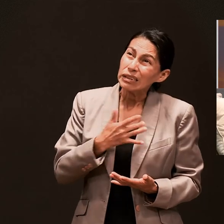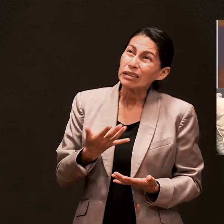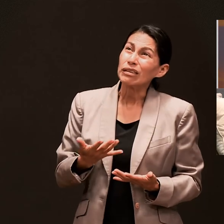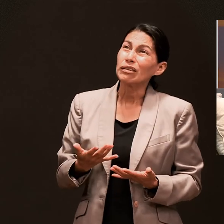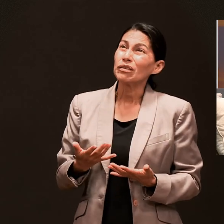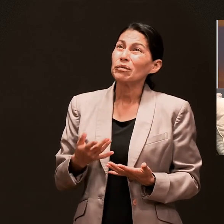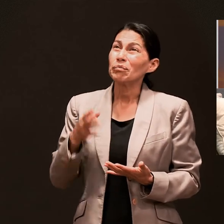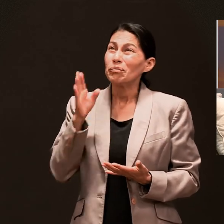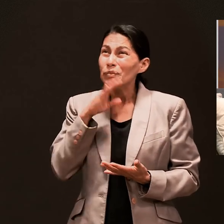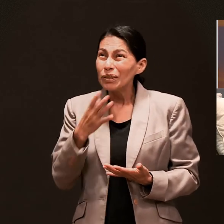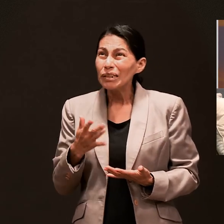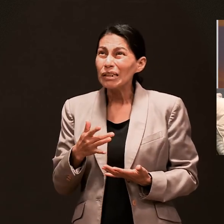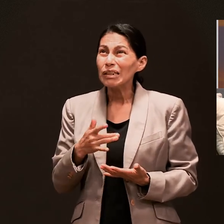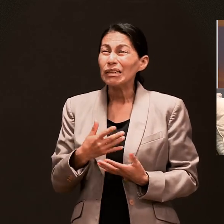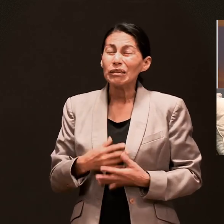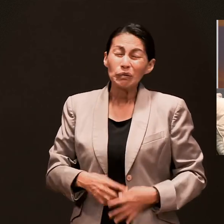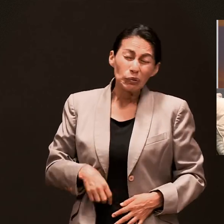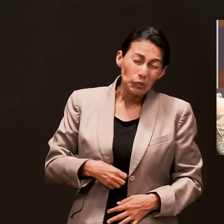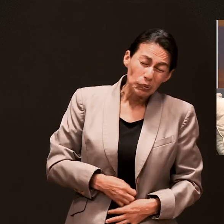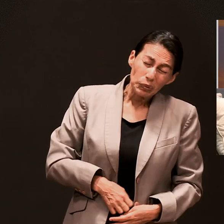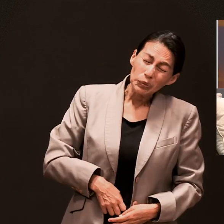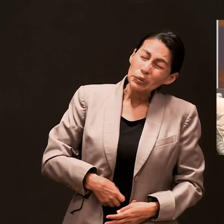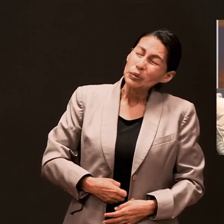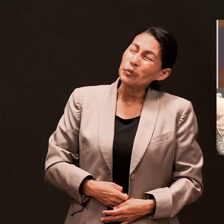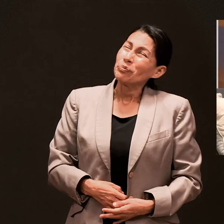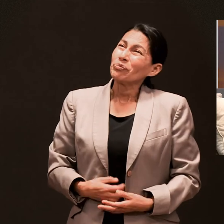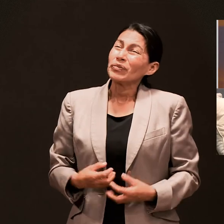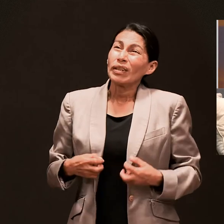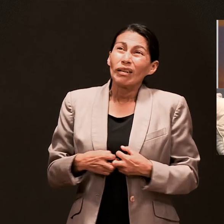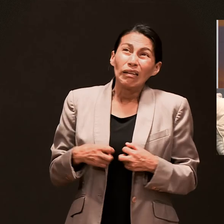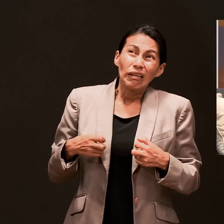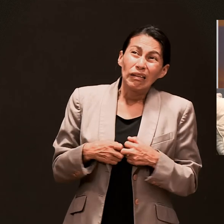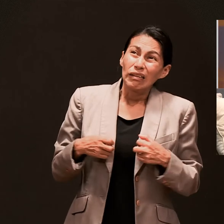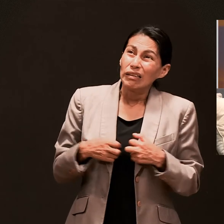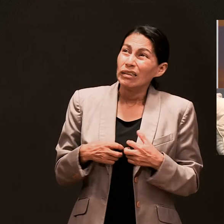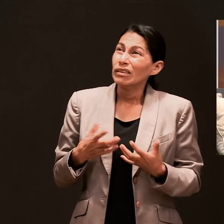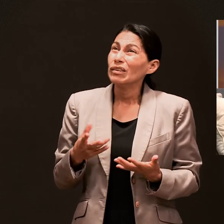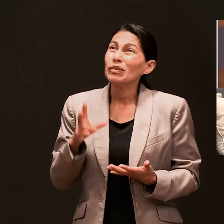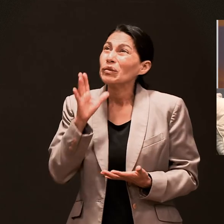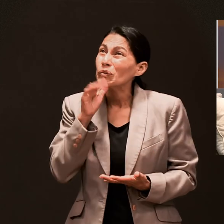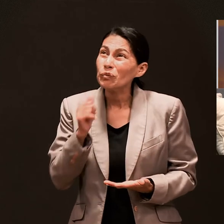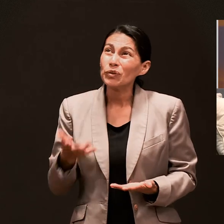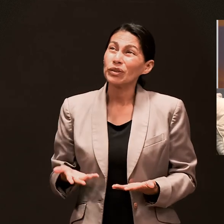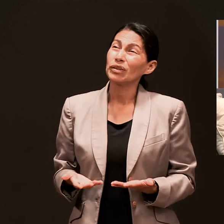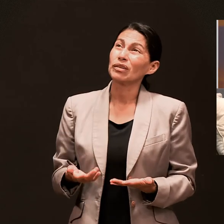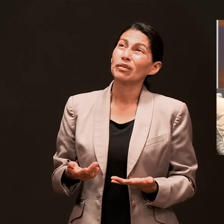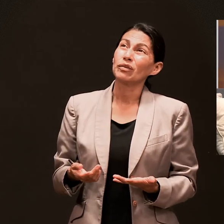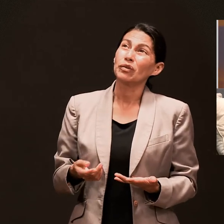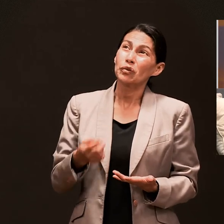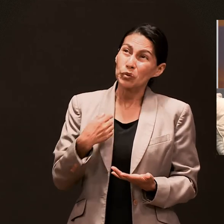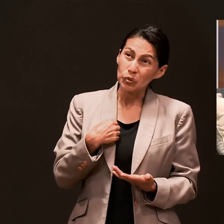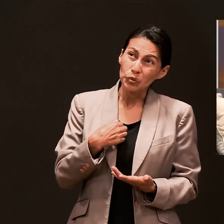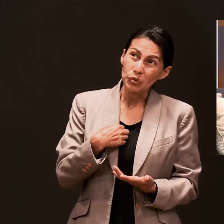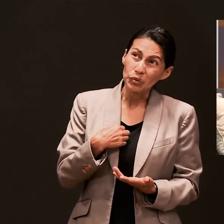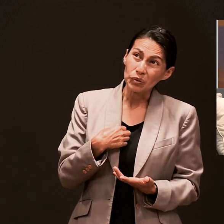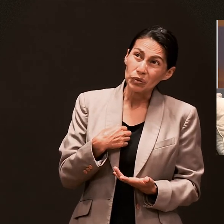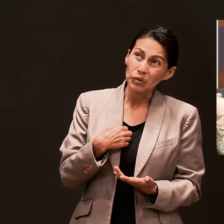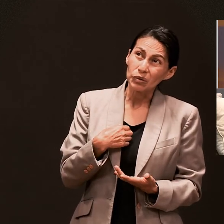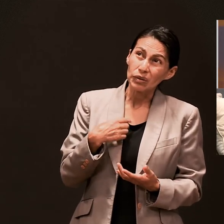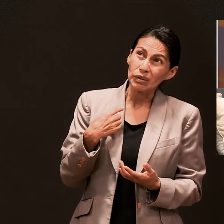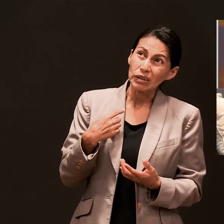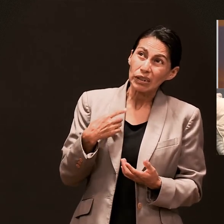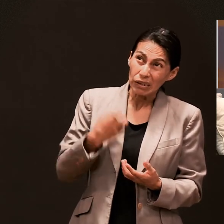estuvo bien me siento sentía me sentía mal Pues en el estómago sentía sin nervios y todo lo dije señor